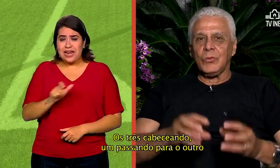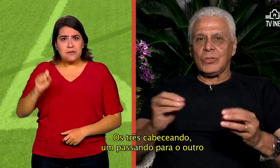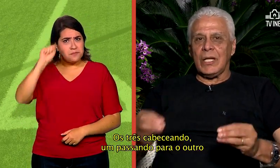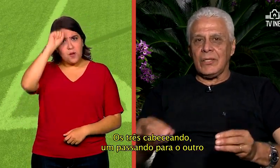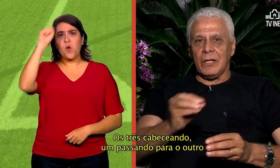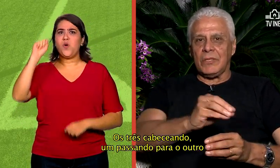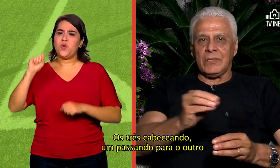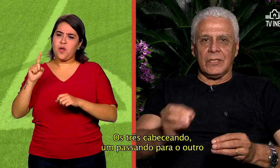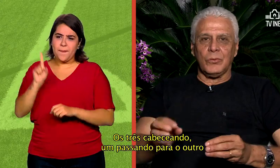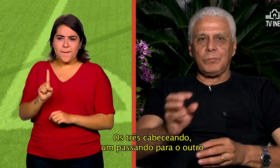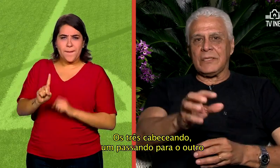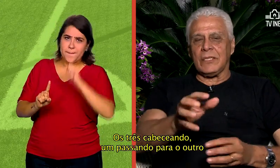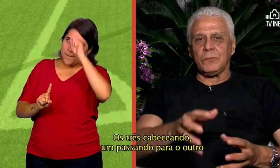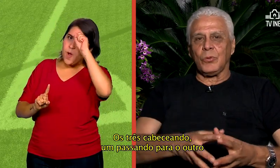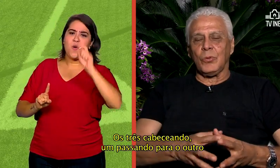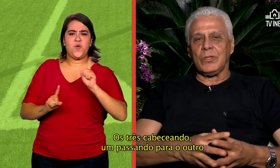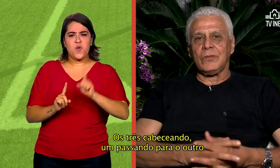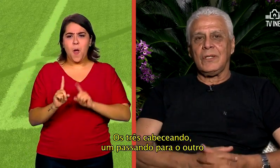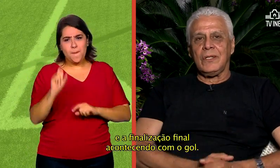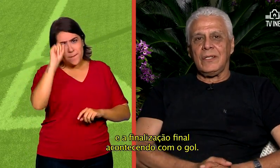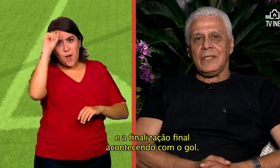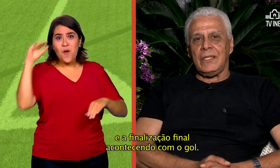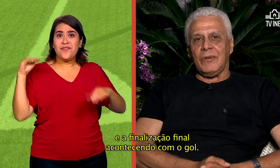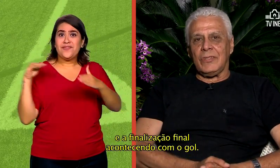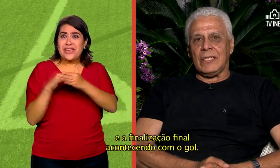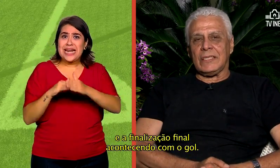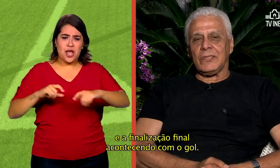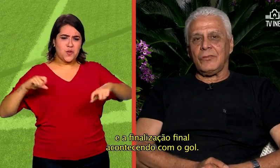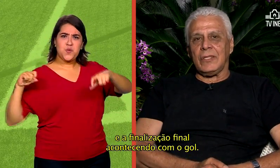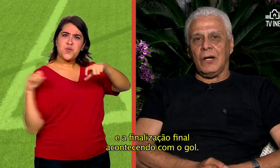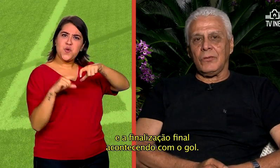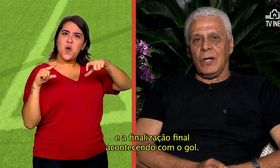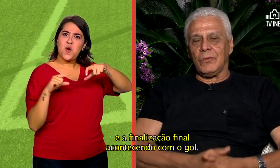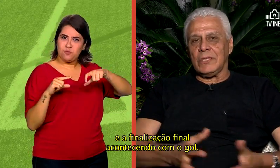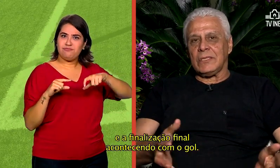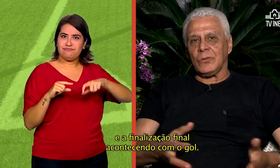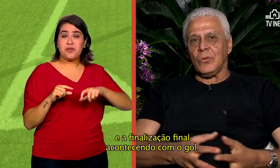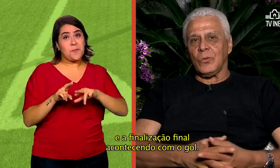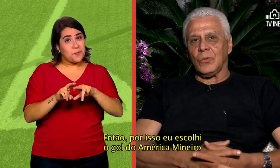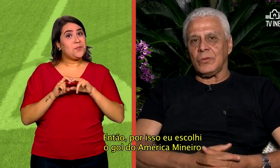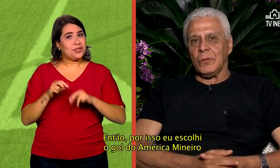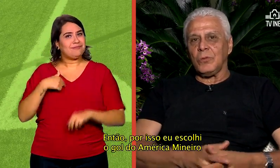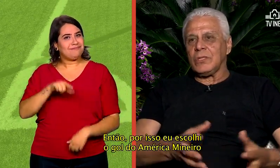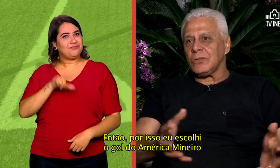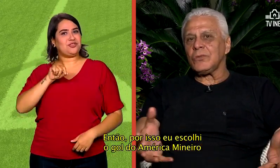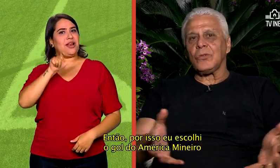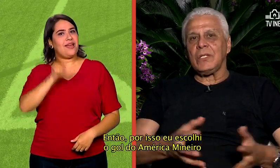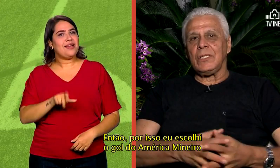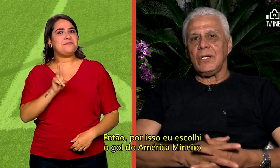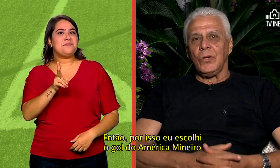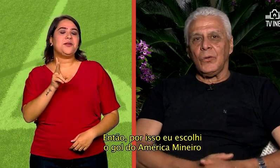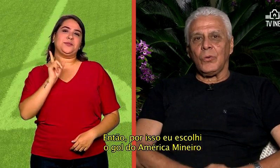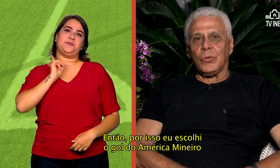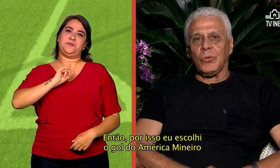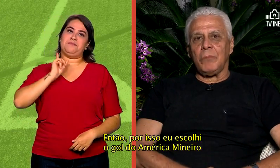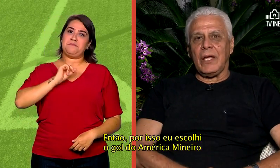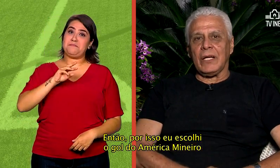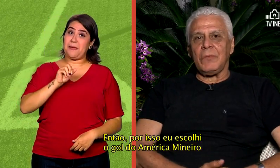Os três cabeceando, um passando para o outro. E a finalização final acontecendo com o gol. Então, por isso, eu escolhi o gol do América